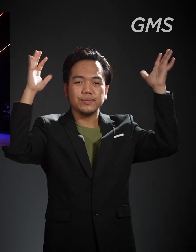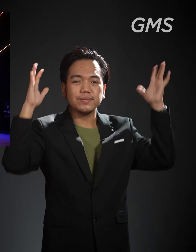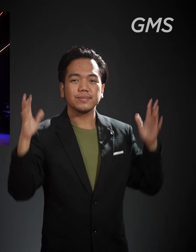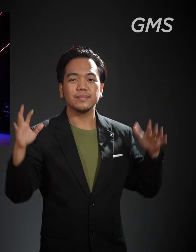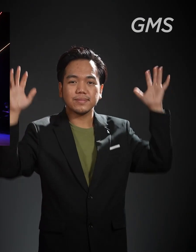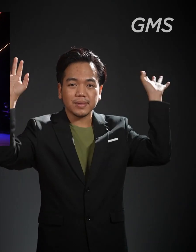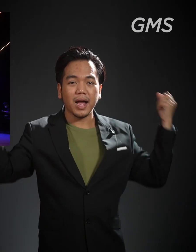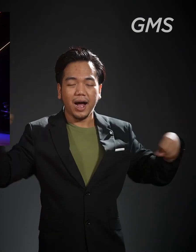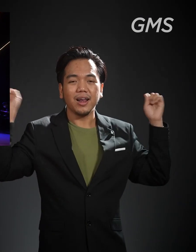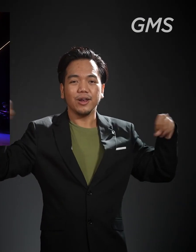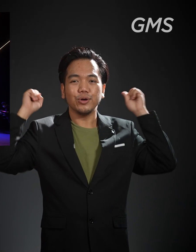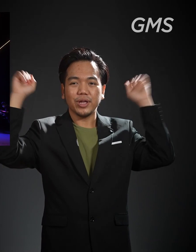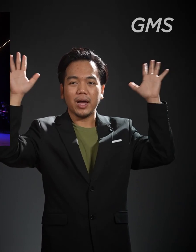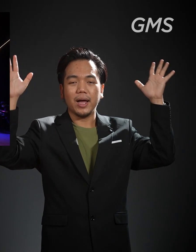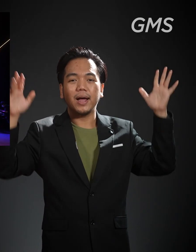Haleluya.